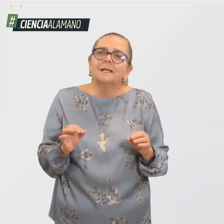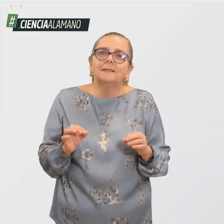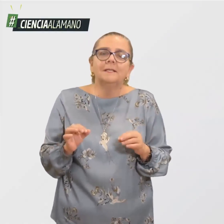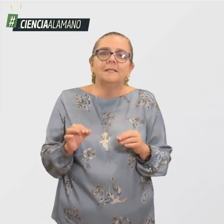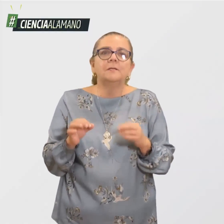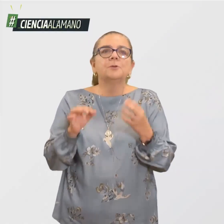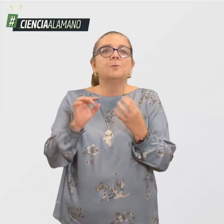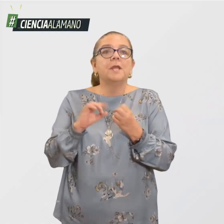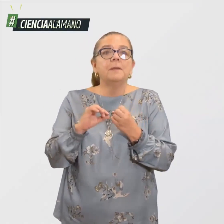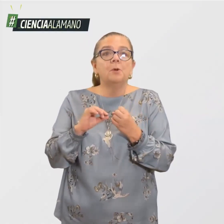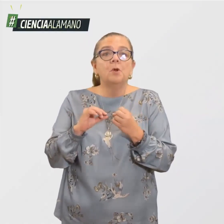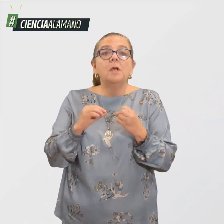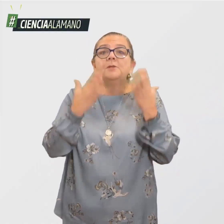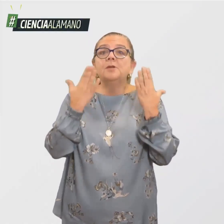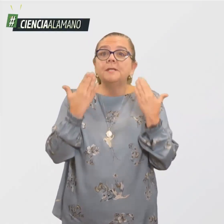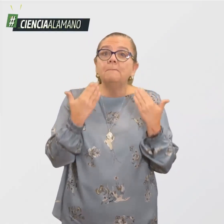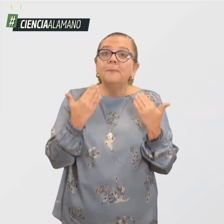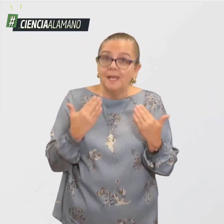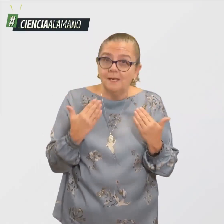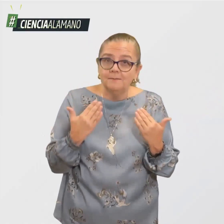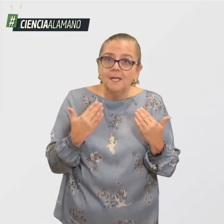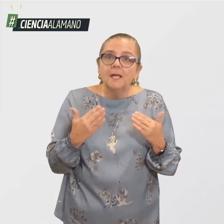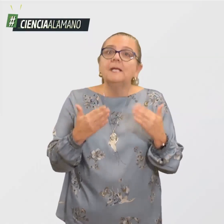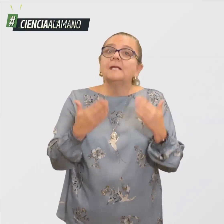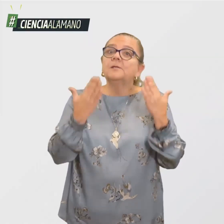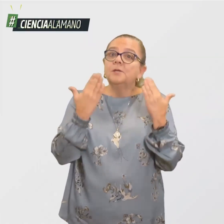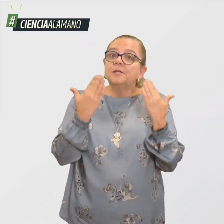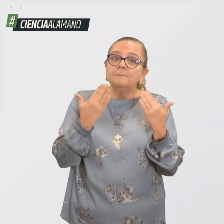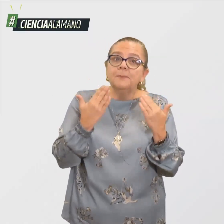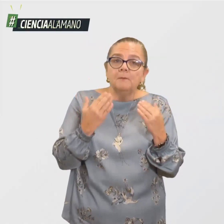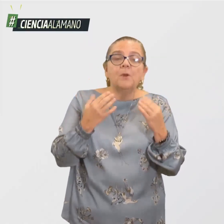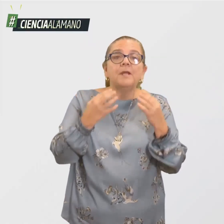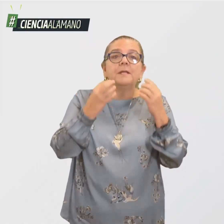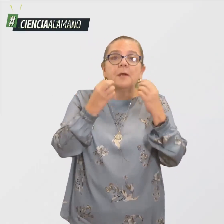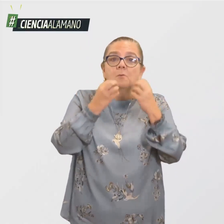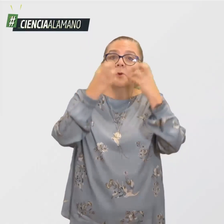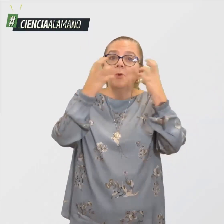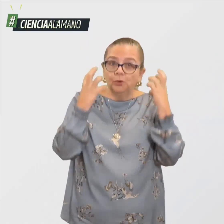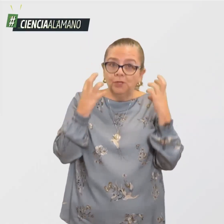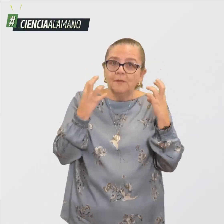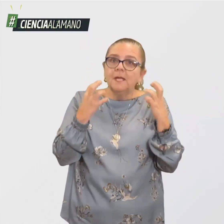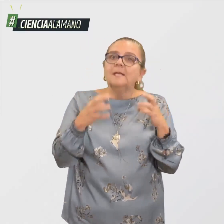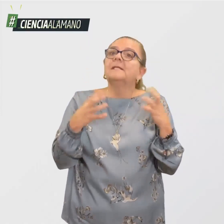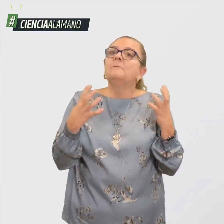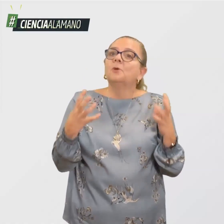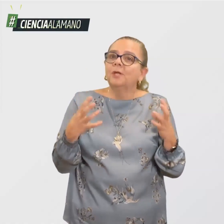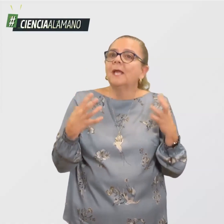característico son, por ejemplo, lesiones en pie. Las lesiones en pie pueden dar un brote. Y ese es el brote que